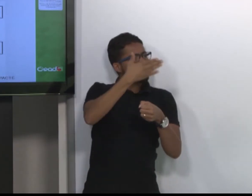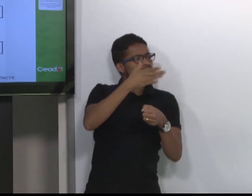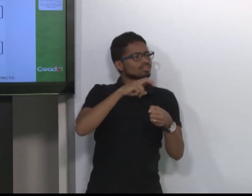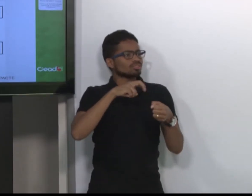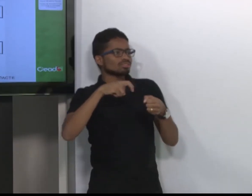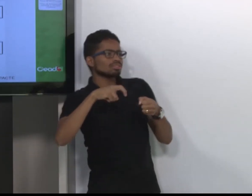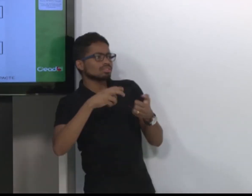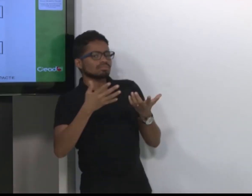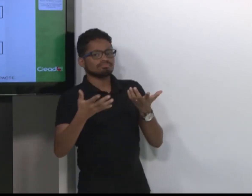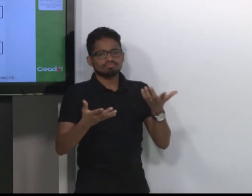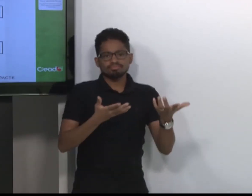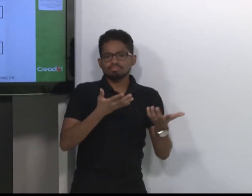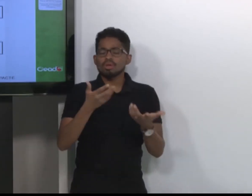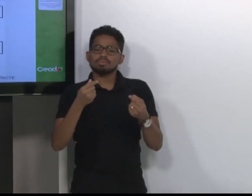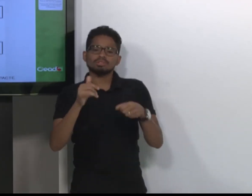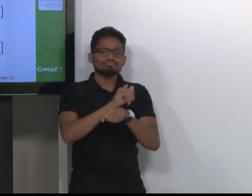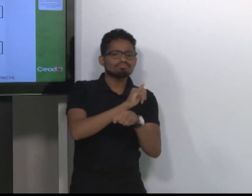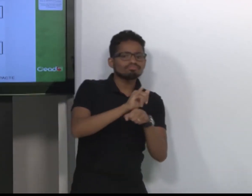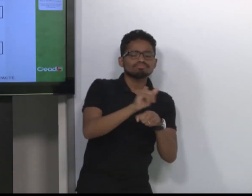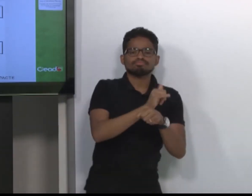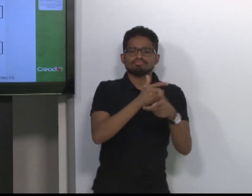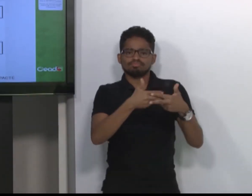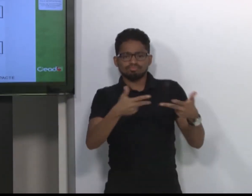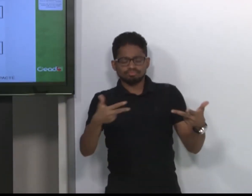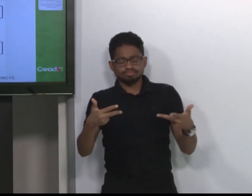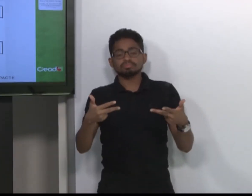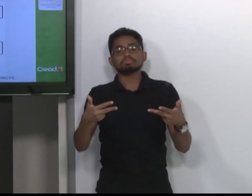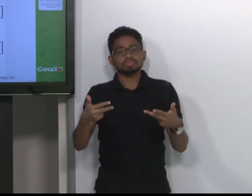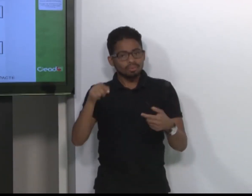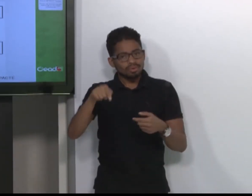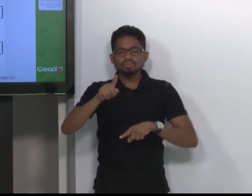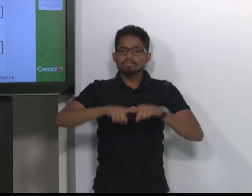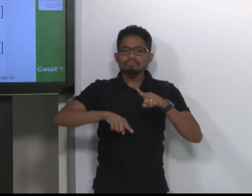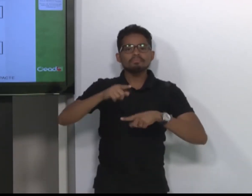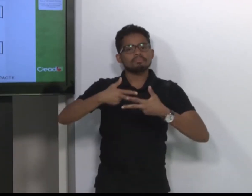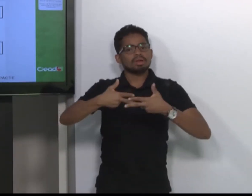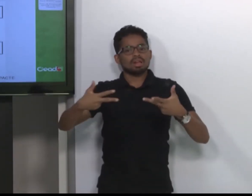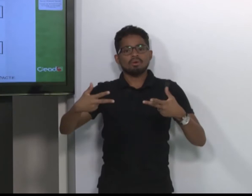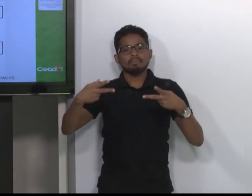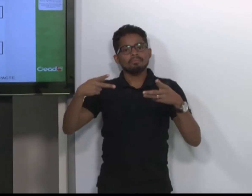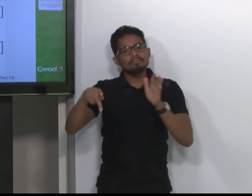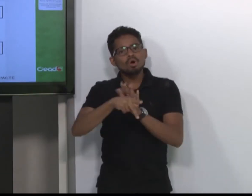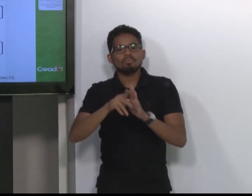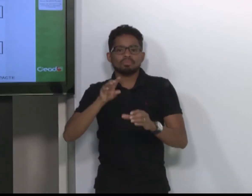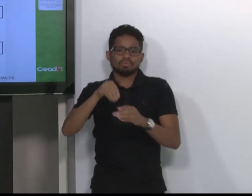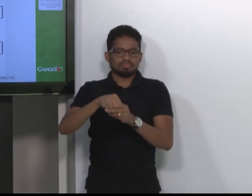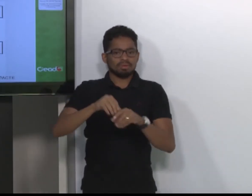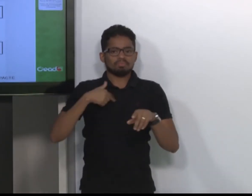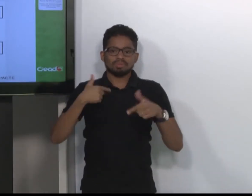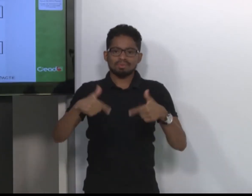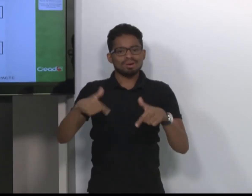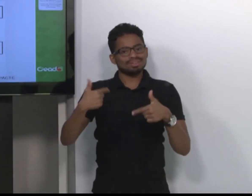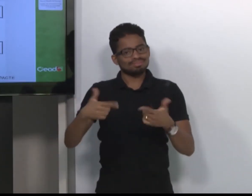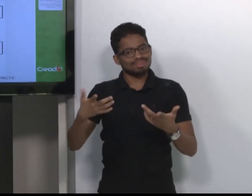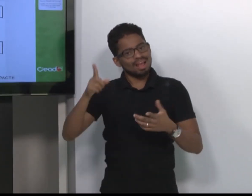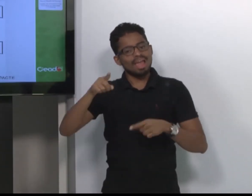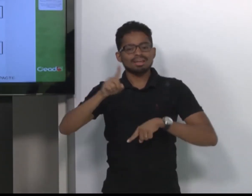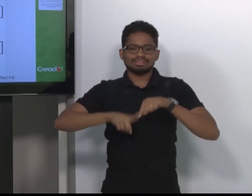Então, essas estratégias dizem respeito aos instrumentos que devo organizar.